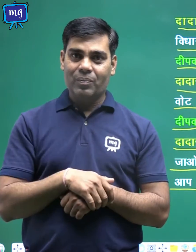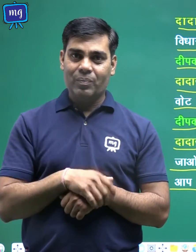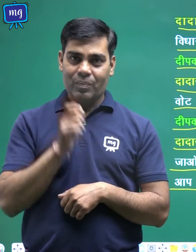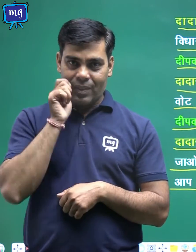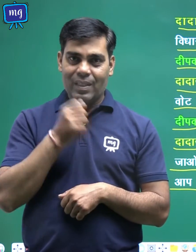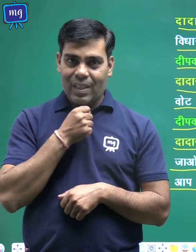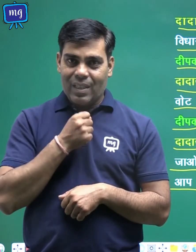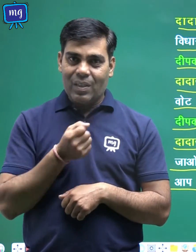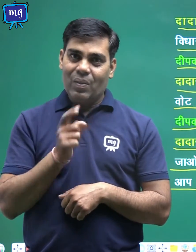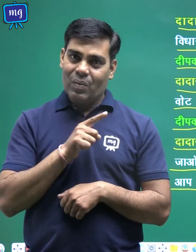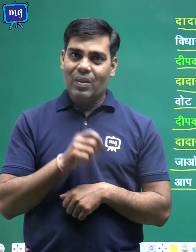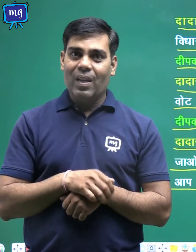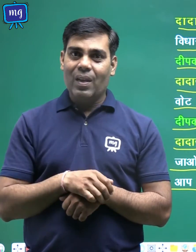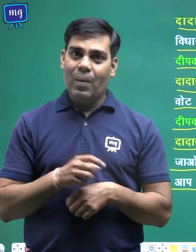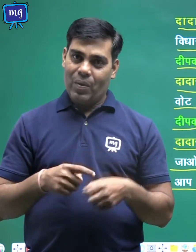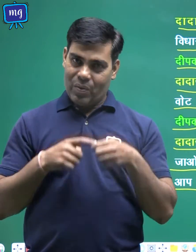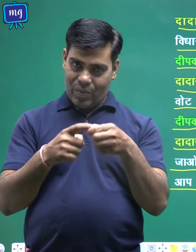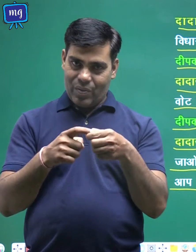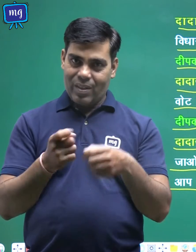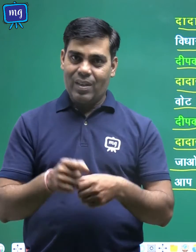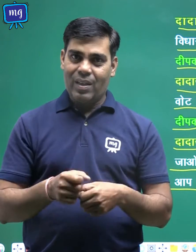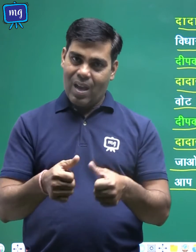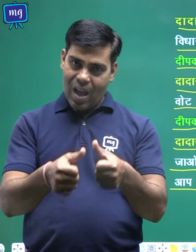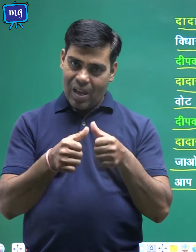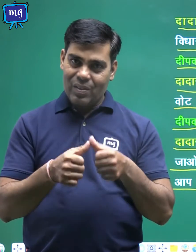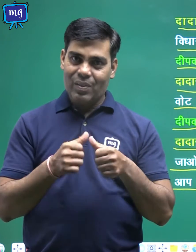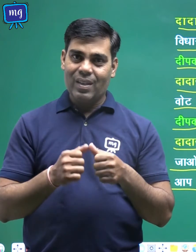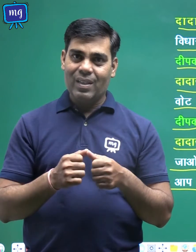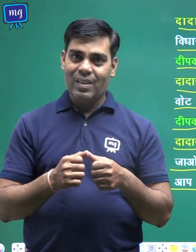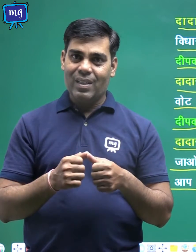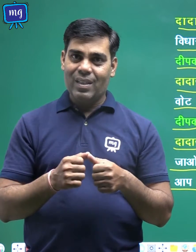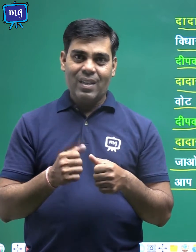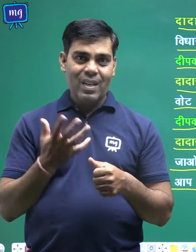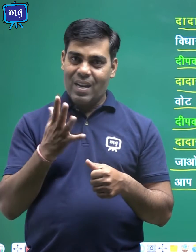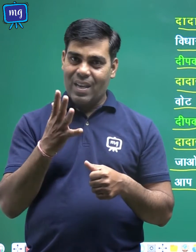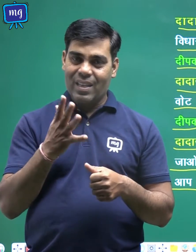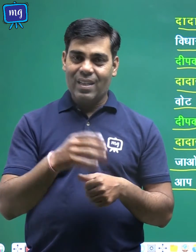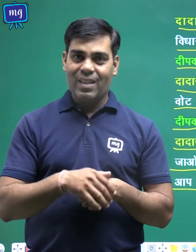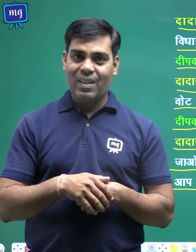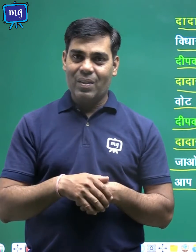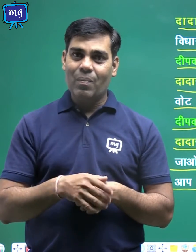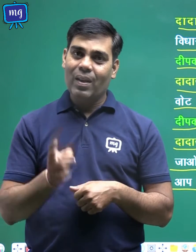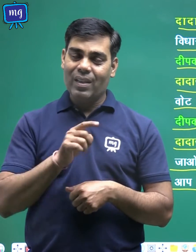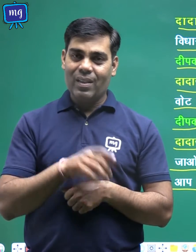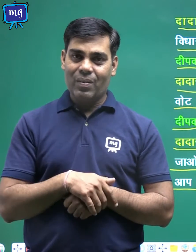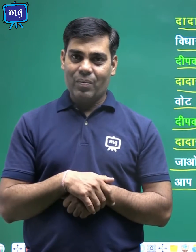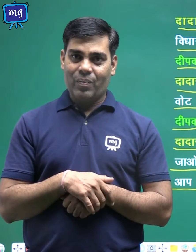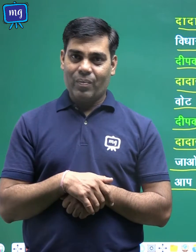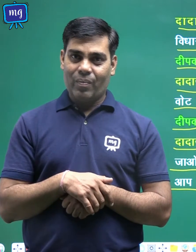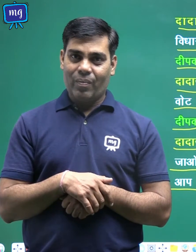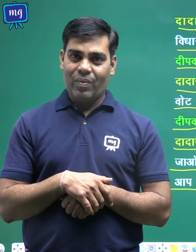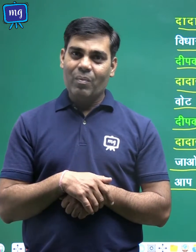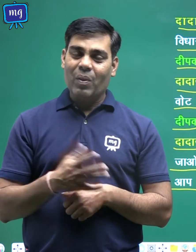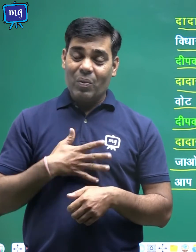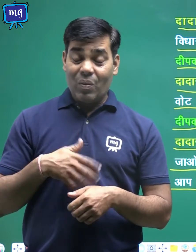दादाजी ने उसके प्रश्न का उत्तर नहीं दिया बल्कि